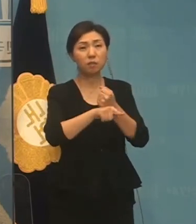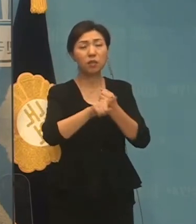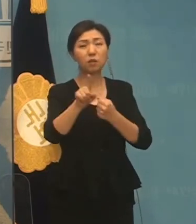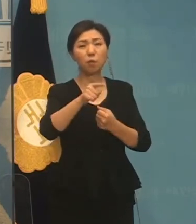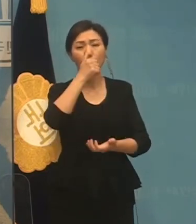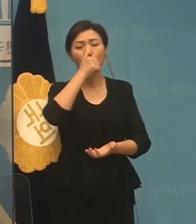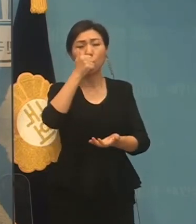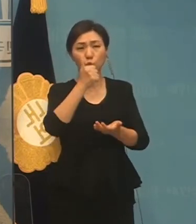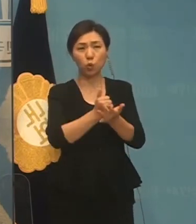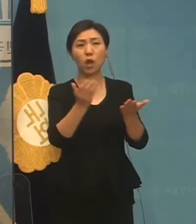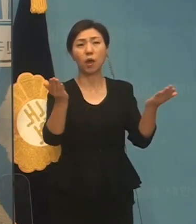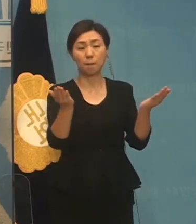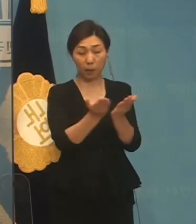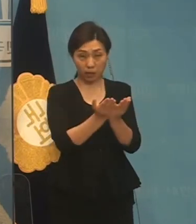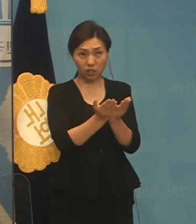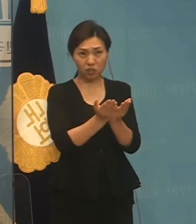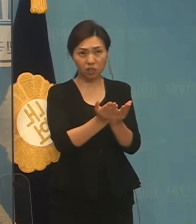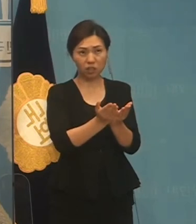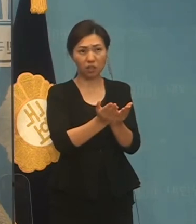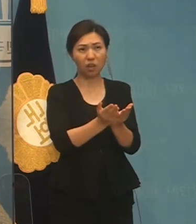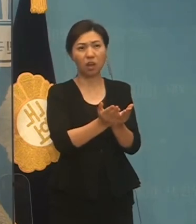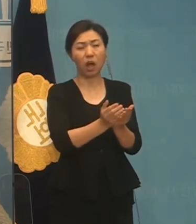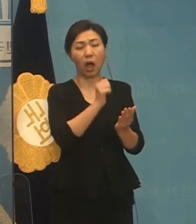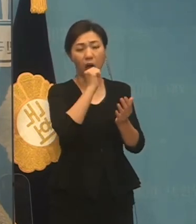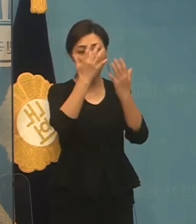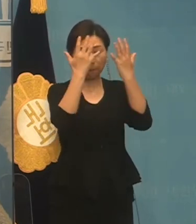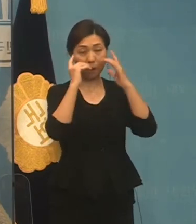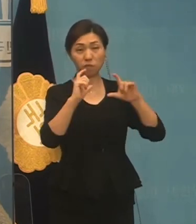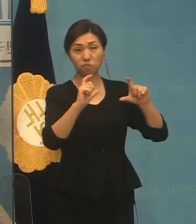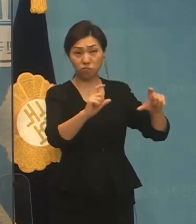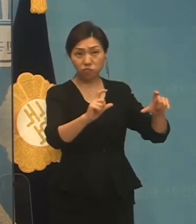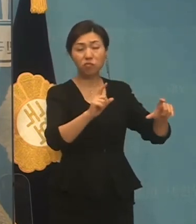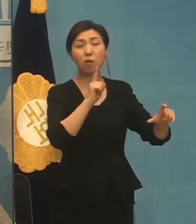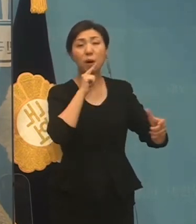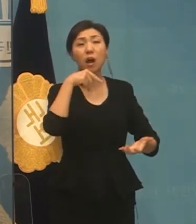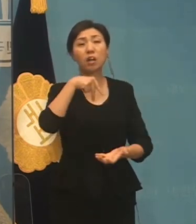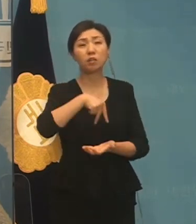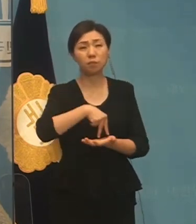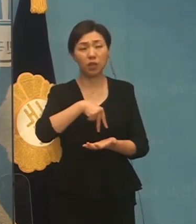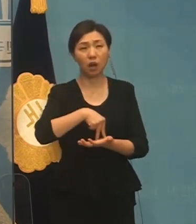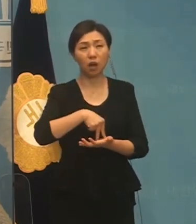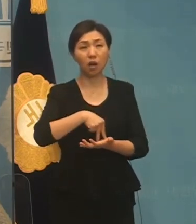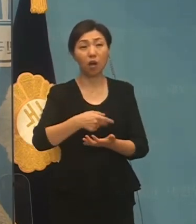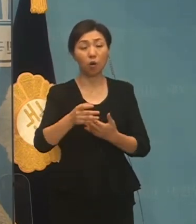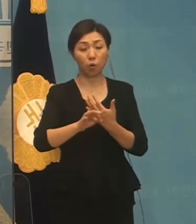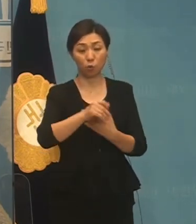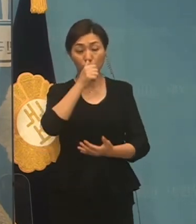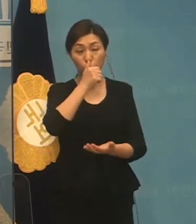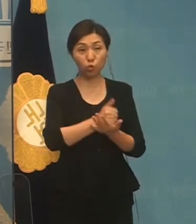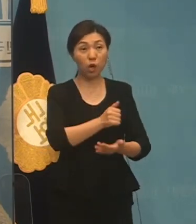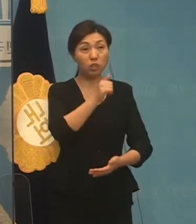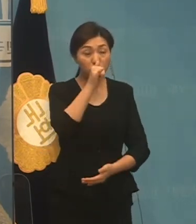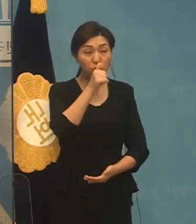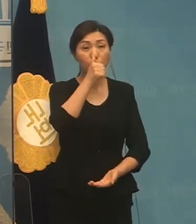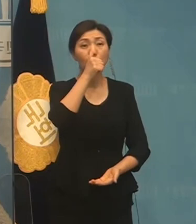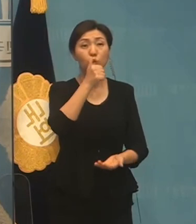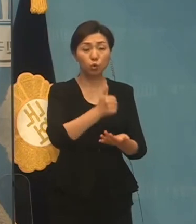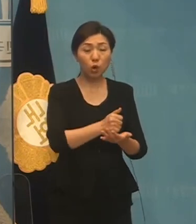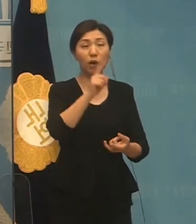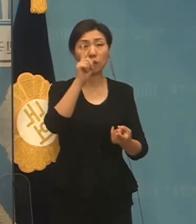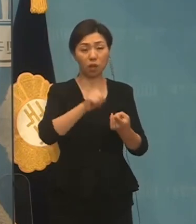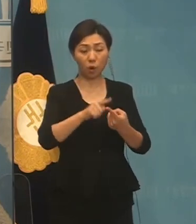말입니다. 죄가 있으면 죗값을 치르는 것이 사법 정의를 지키고 법치를 구현하는